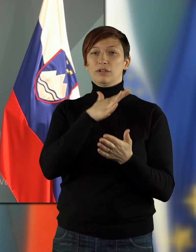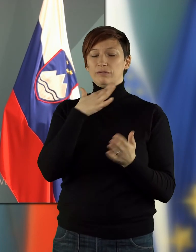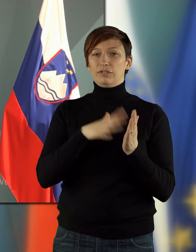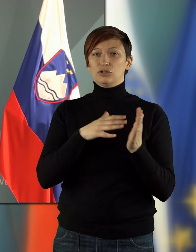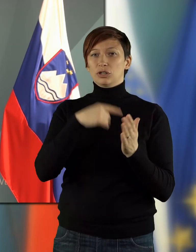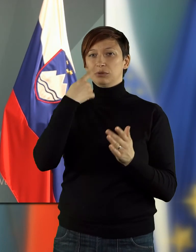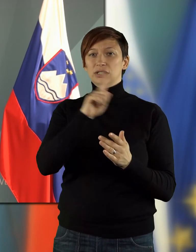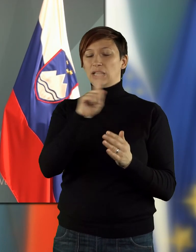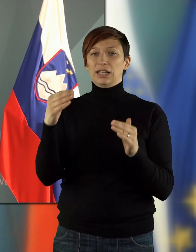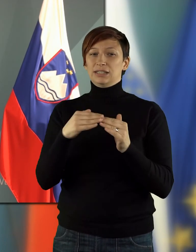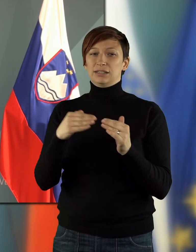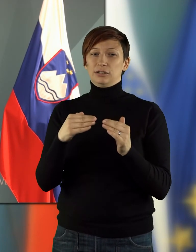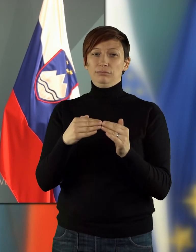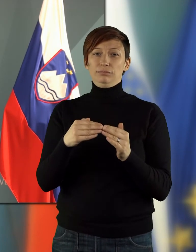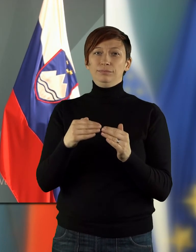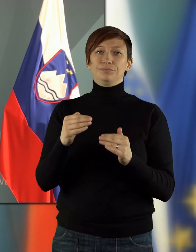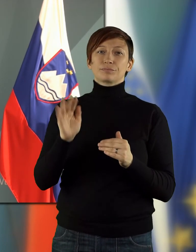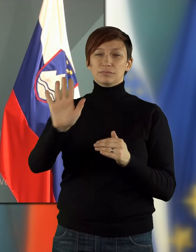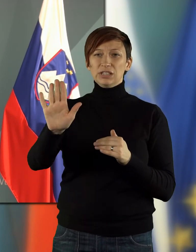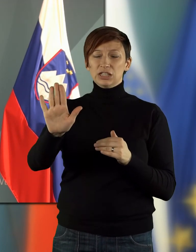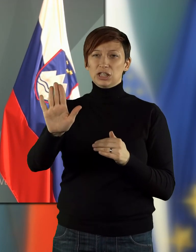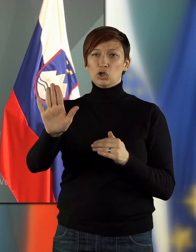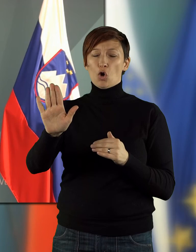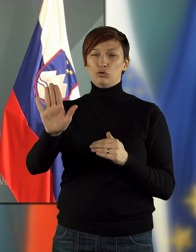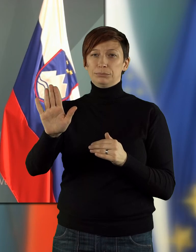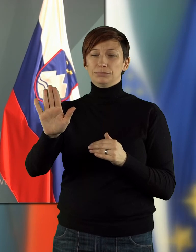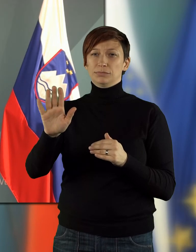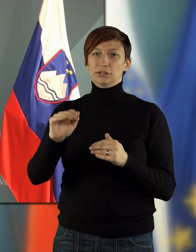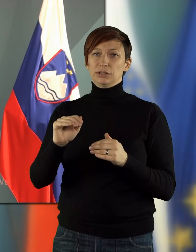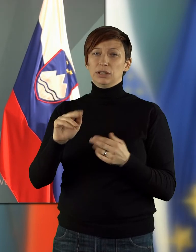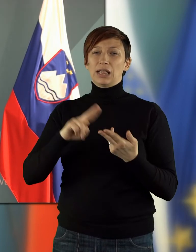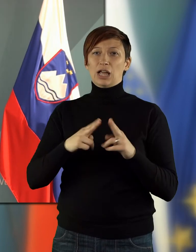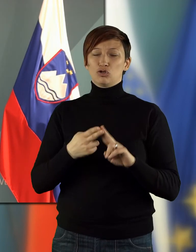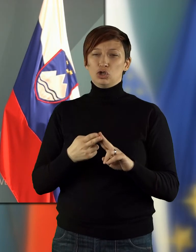sem povedala, da se ne strinjam z njegovim načinom,